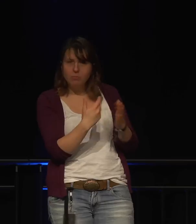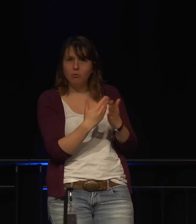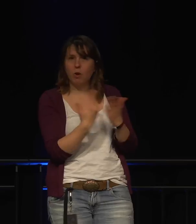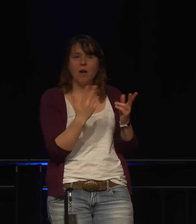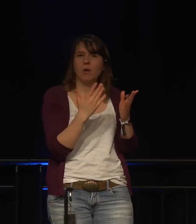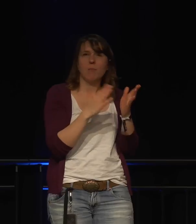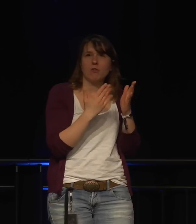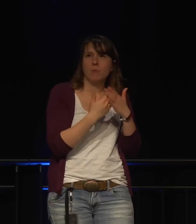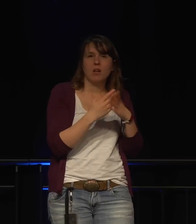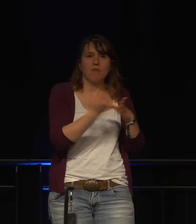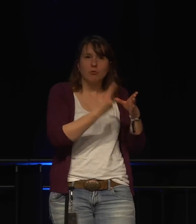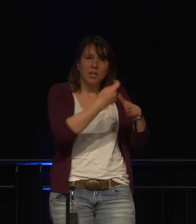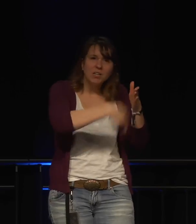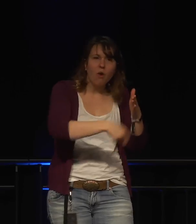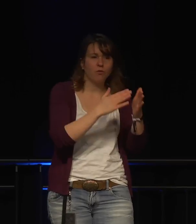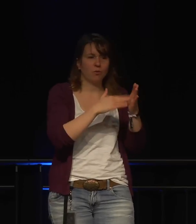señal